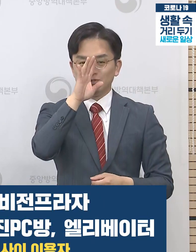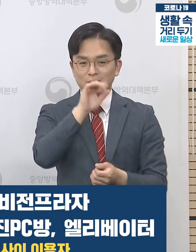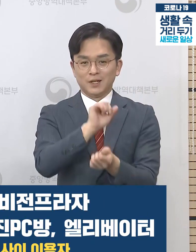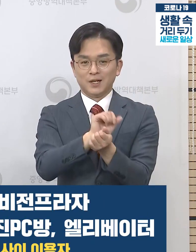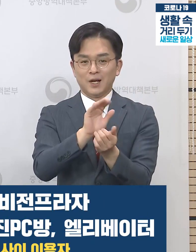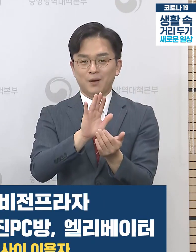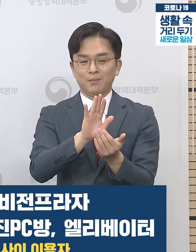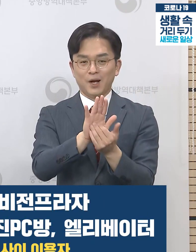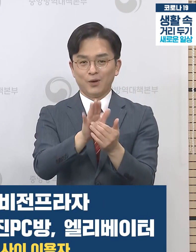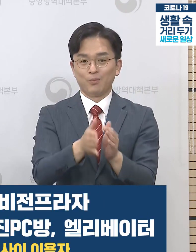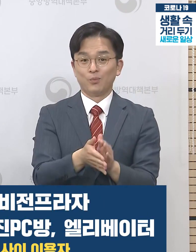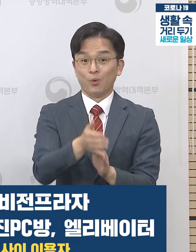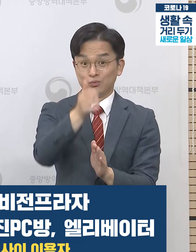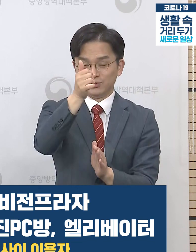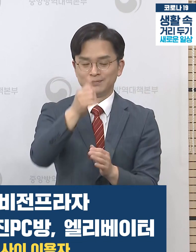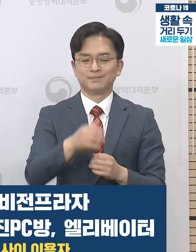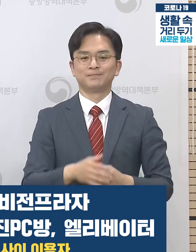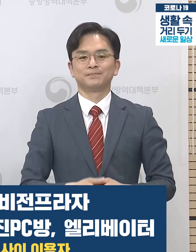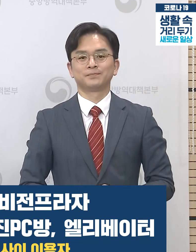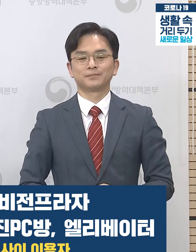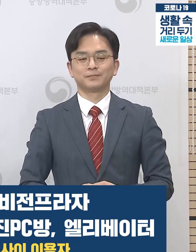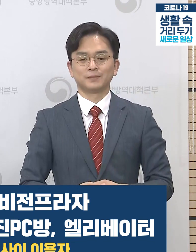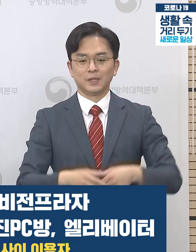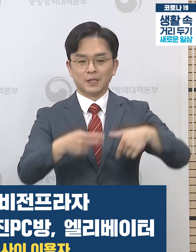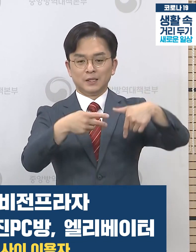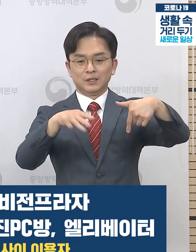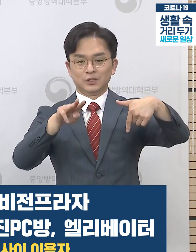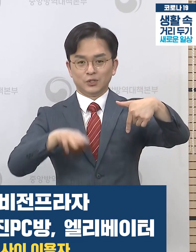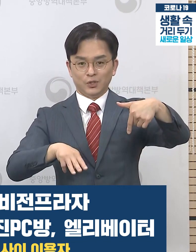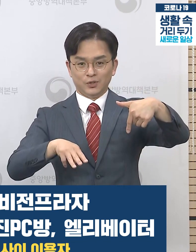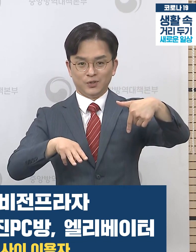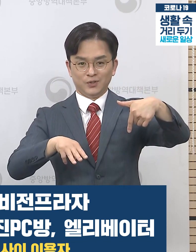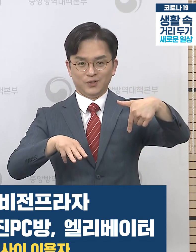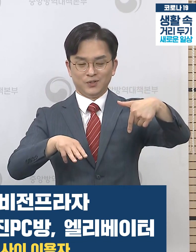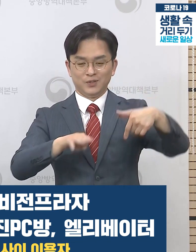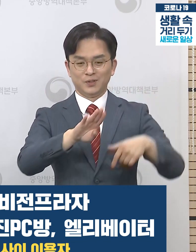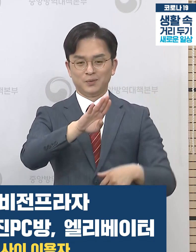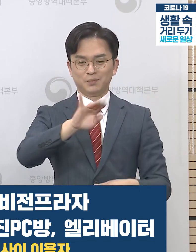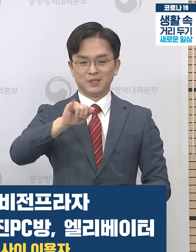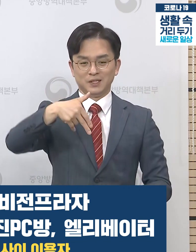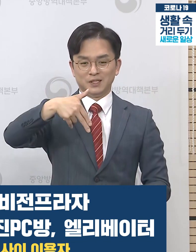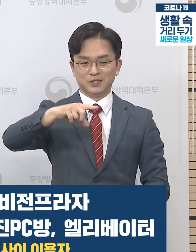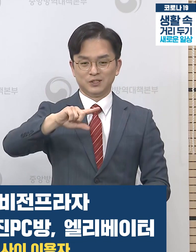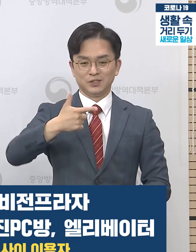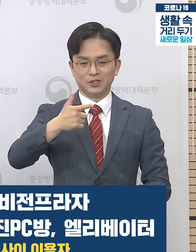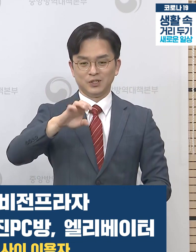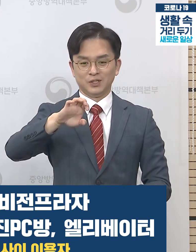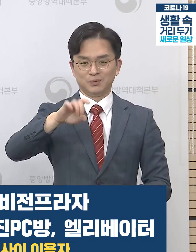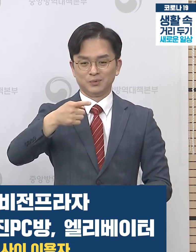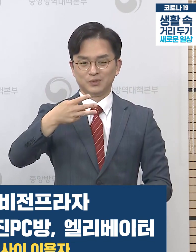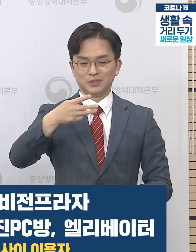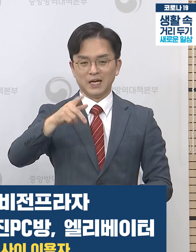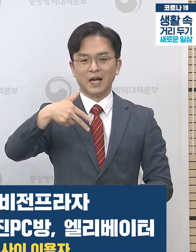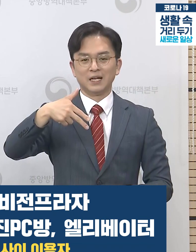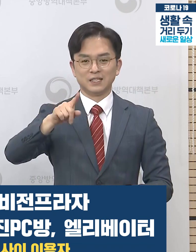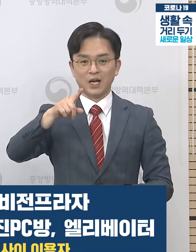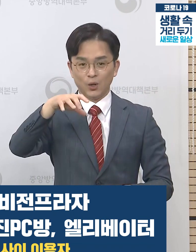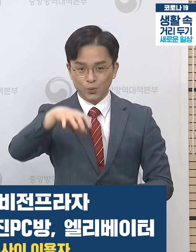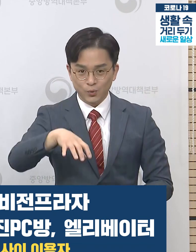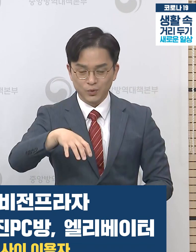중앙방역대책본부에서는 인천광역시 미추홀구 비전프라자 2층 탑코인